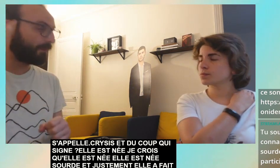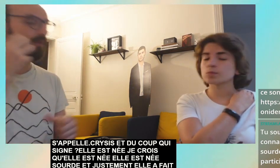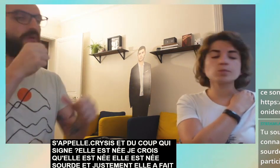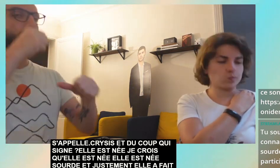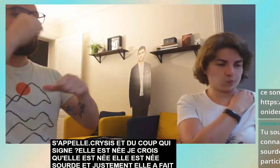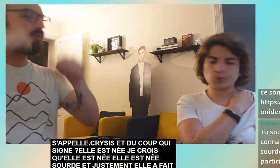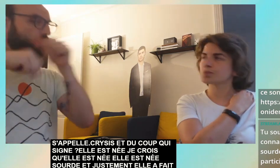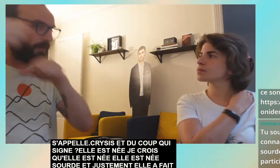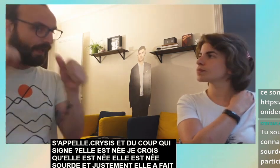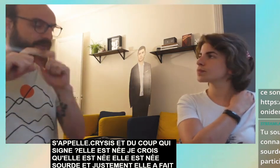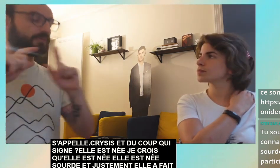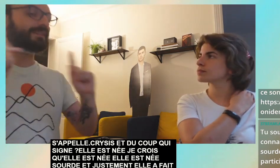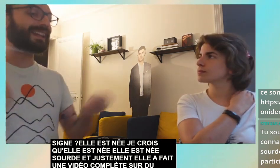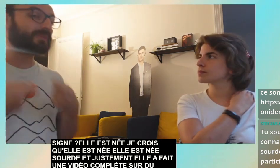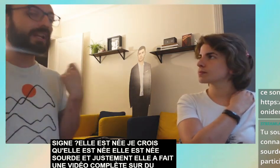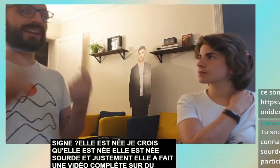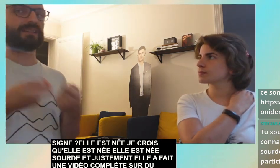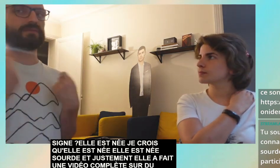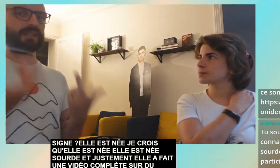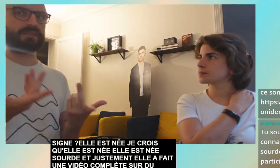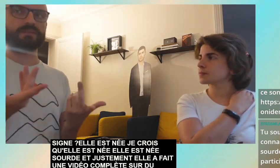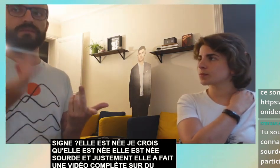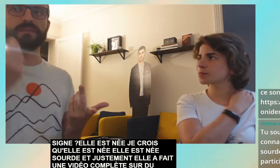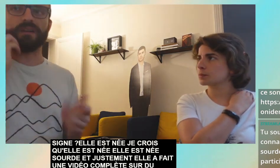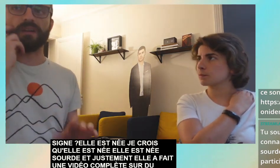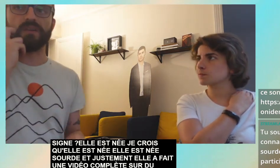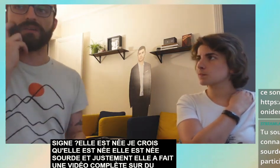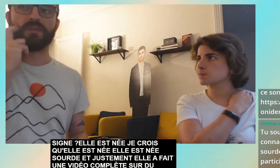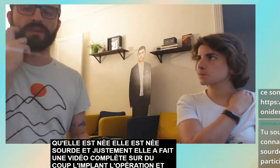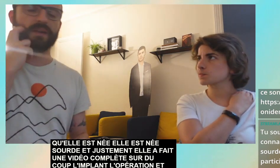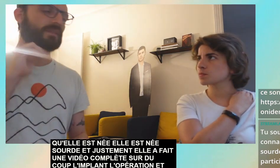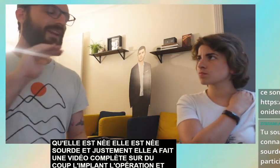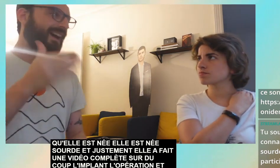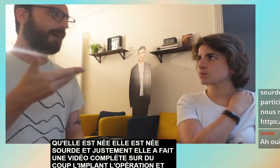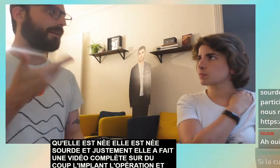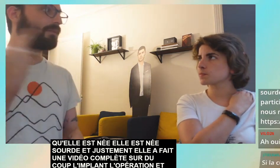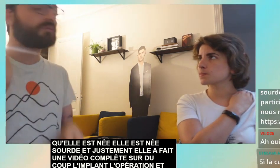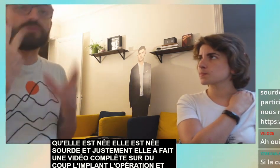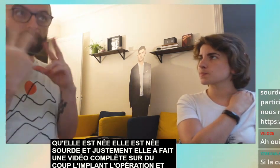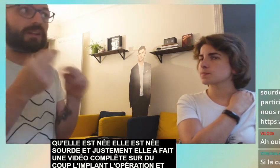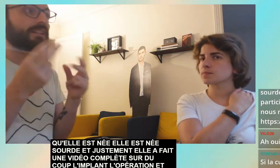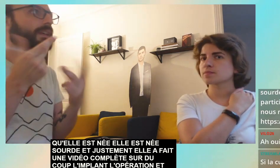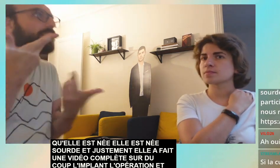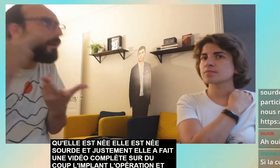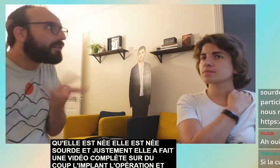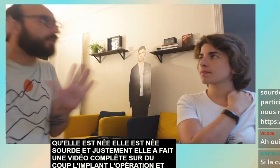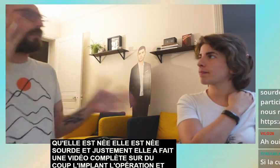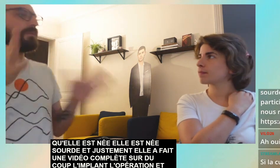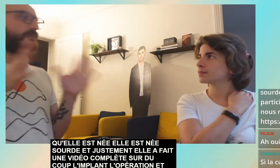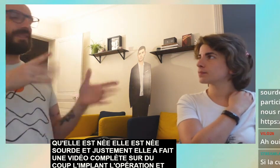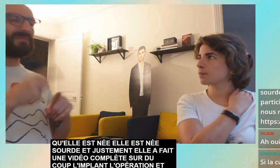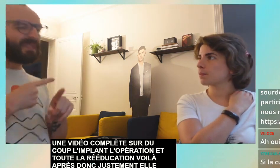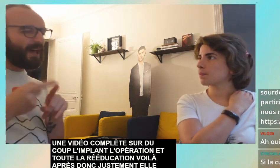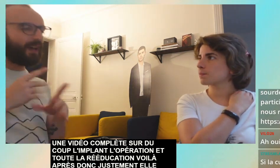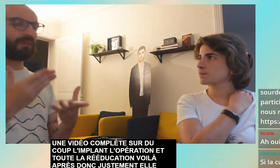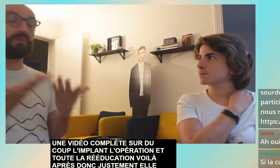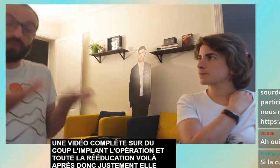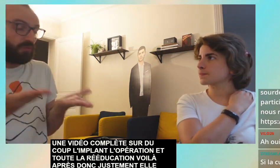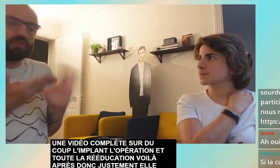l'implant, l'opération et toute la rééducation. Voilà. Après, où justement, elle explique, elle dit, ah bah j'entends, mais du coup c'est bizarre et tout. Aujourd'hui, ça va